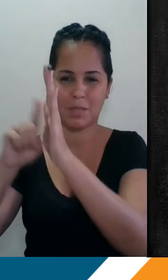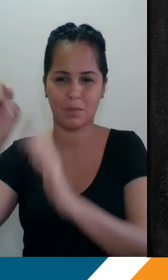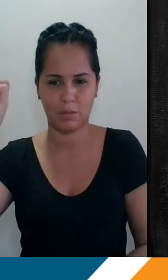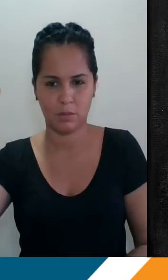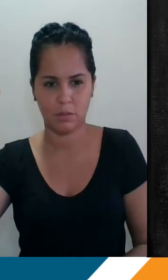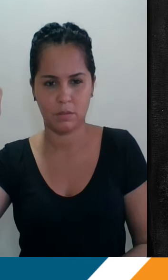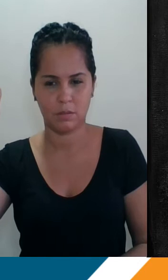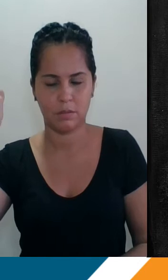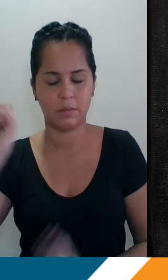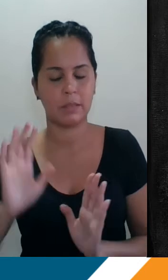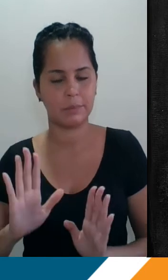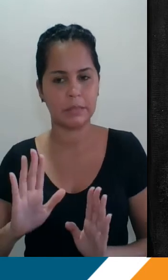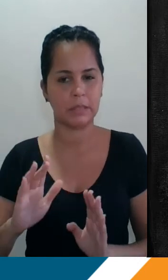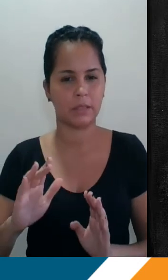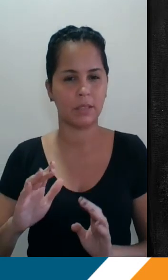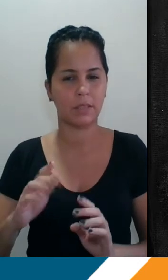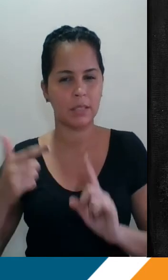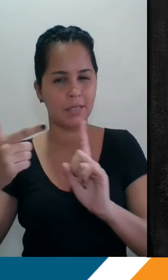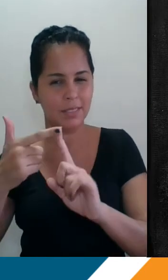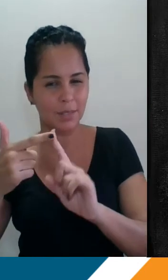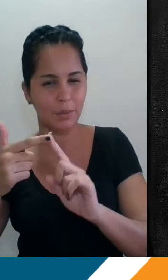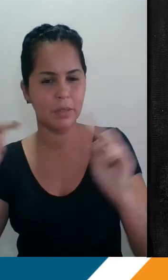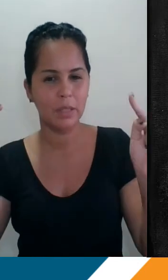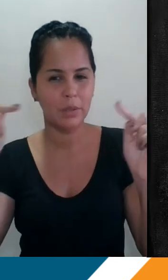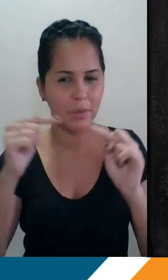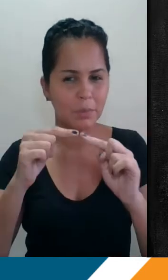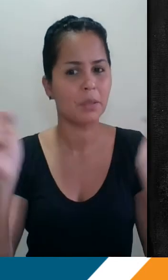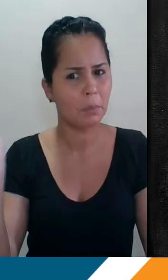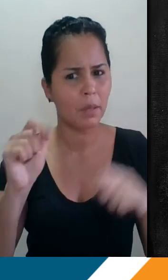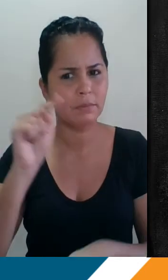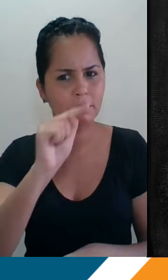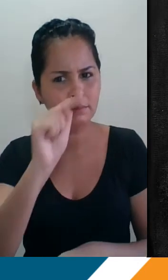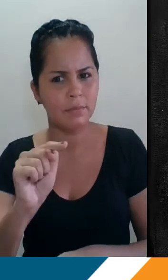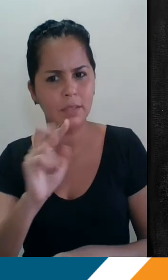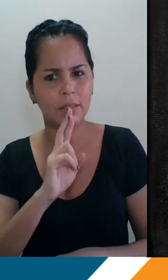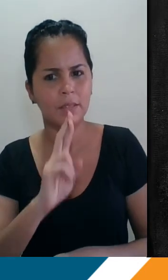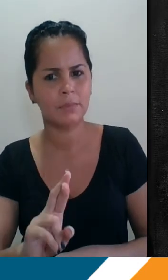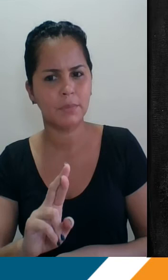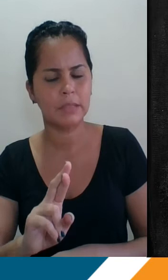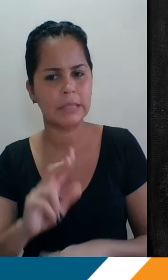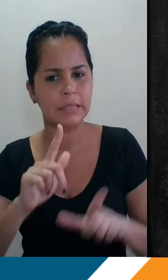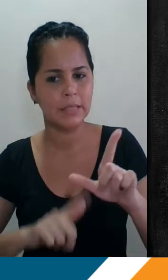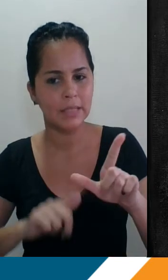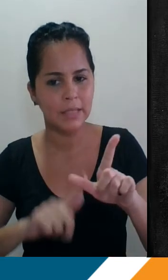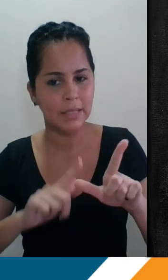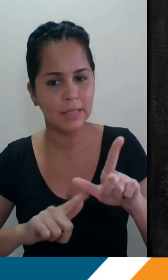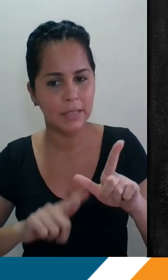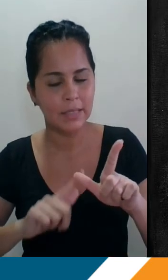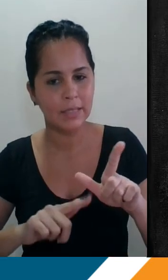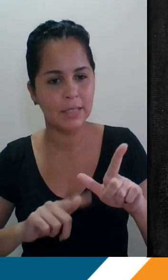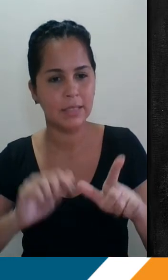Pela segunda condição que a gente encontrou aqui, realmente, a princípio, a gente poderia marcar essa questão, numa desatenção,